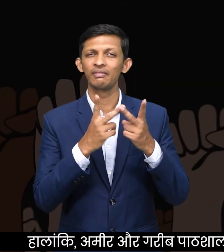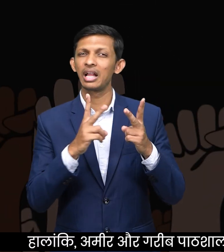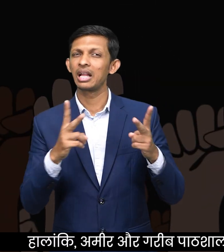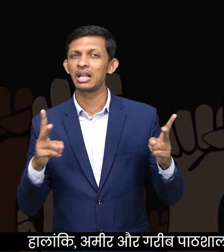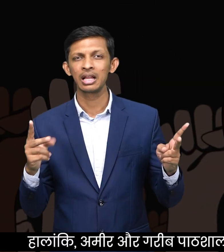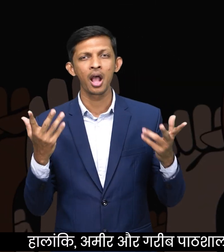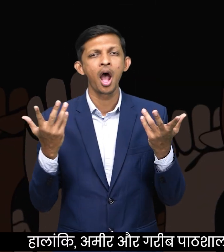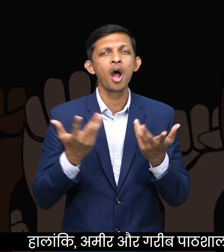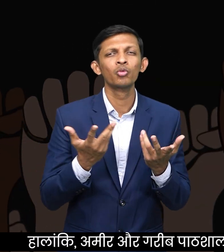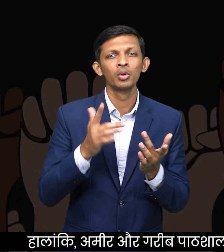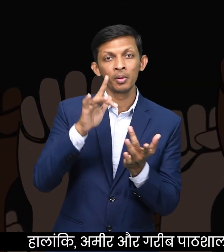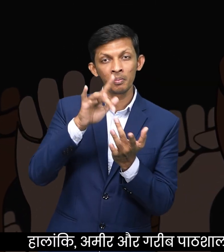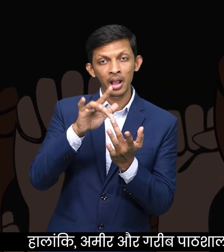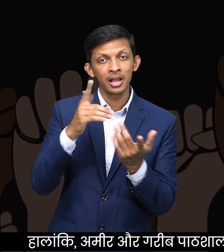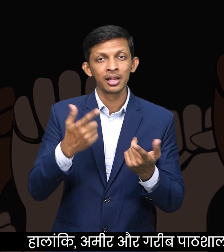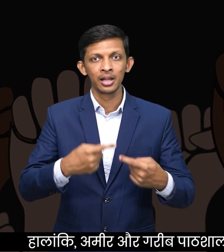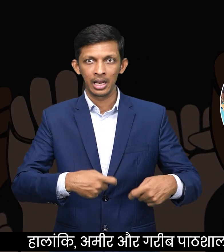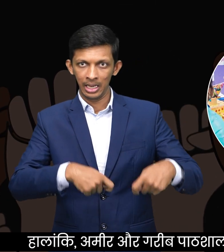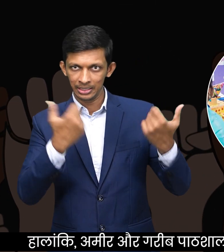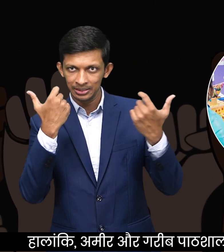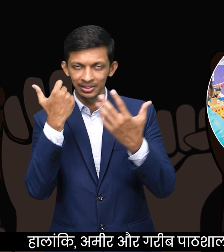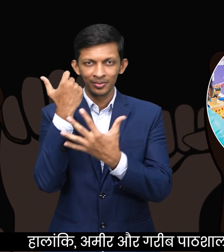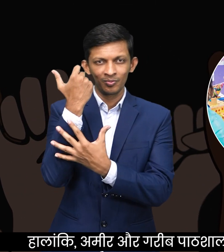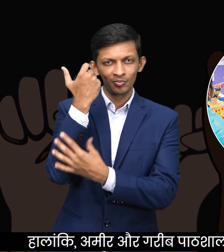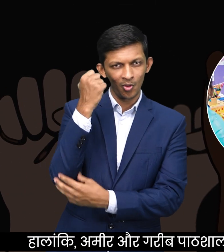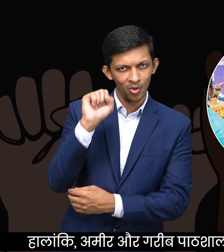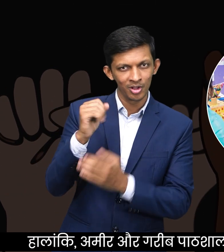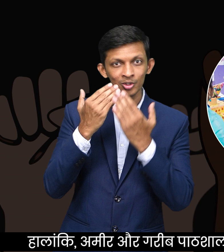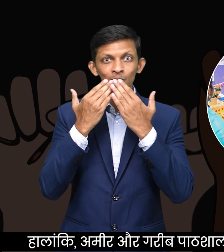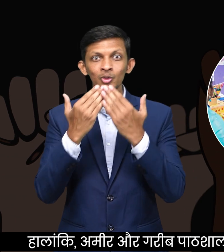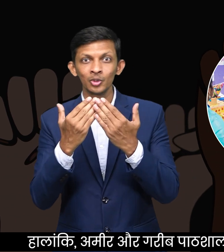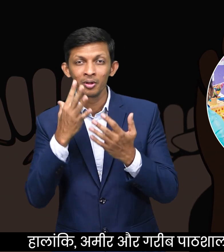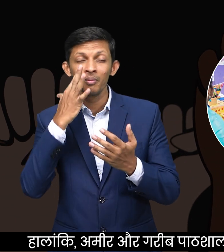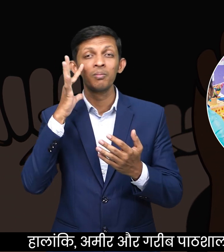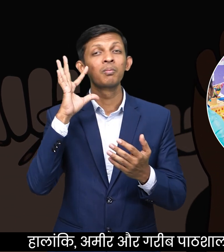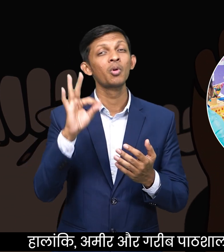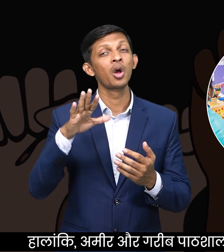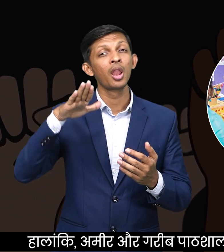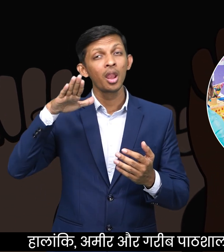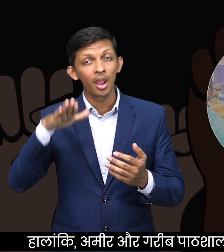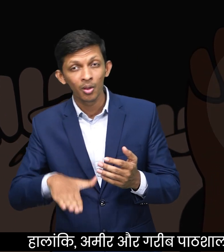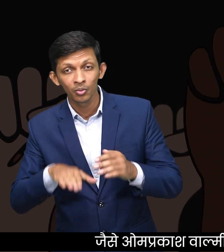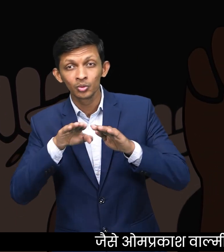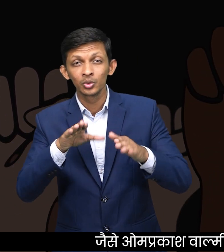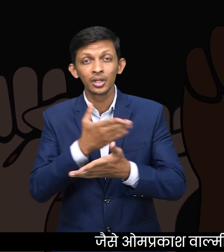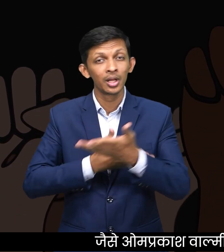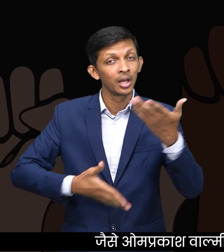हालांकि अमीर और गरीब पाठशालाओं के बीच असमानता बढ़ रही है और दलित बच्चे जैसे ओम